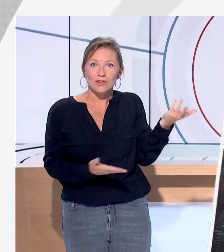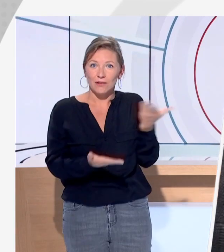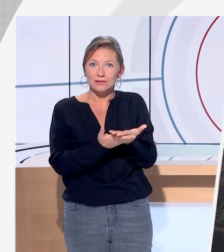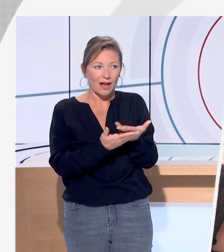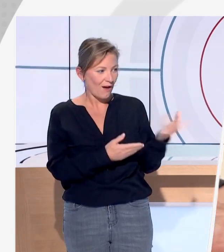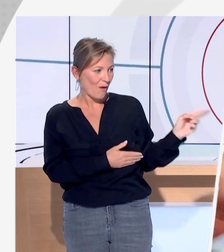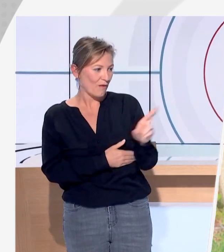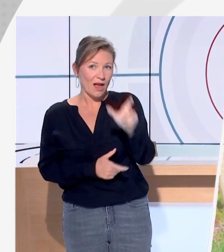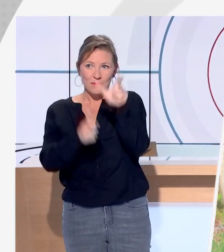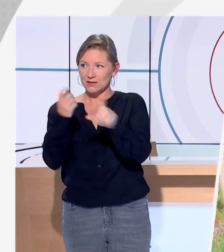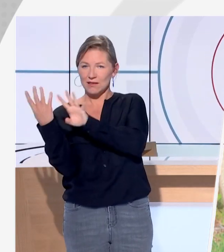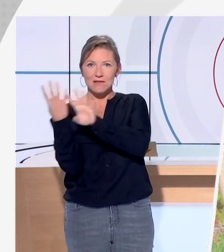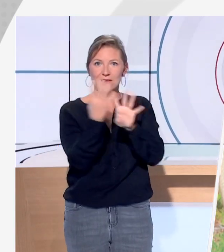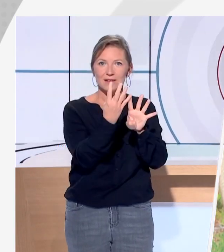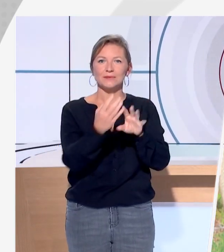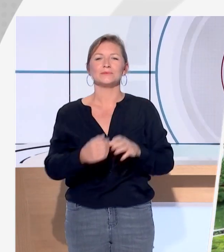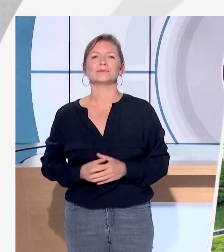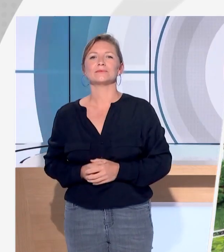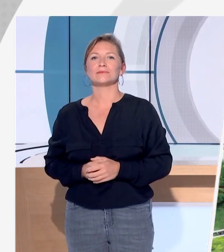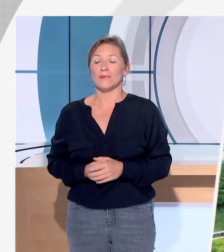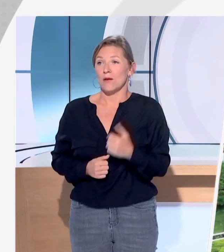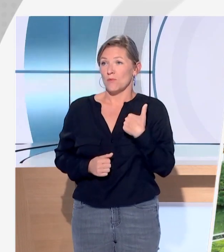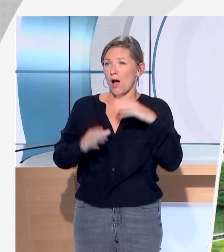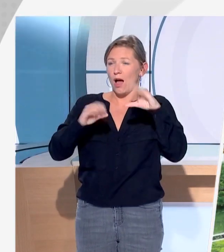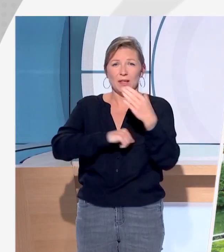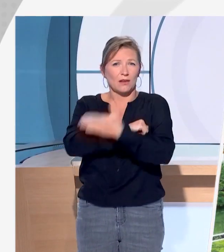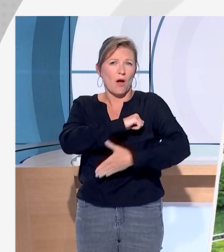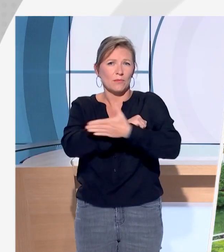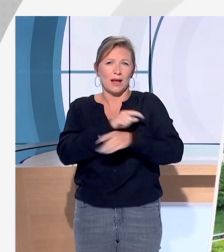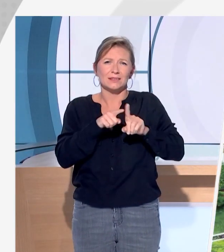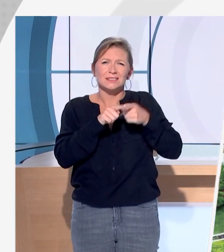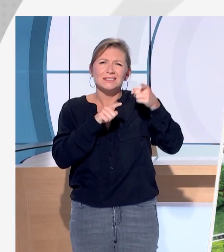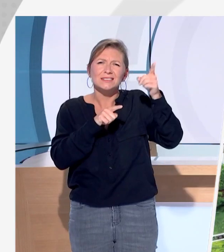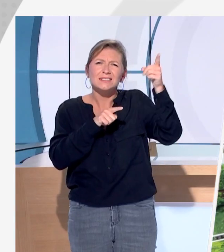déjà adopté. Moi, j'habite en campagne